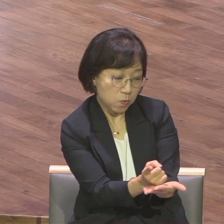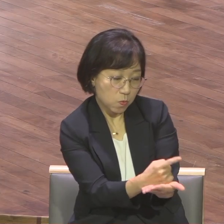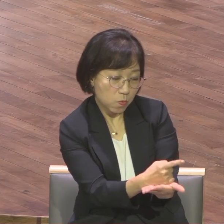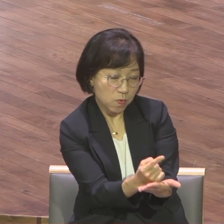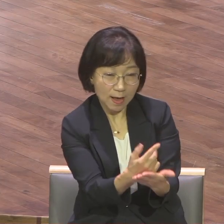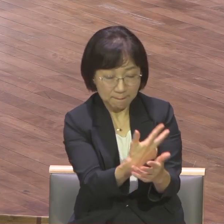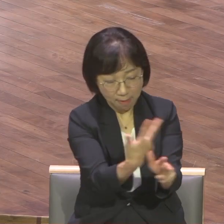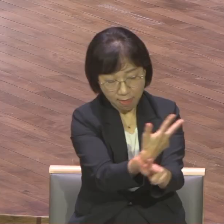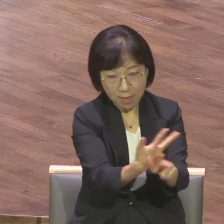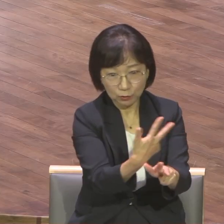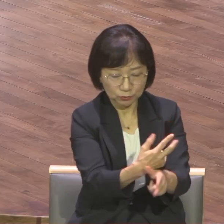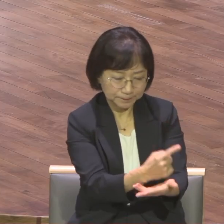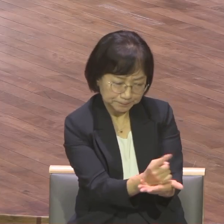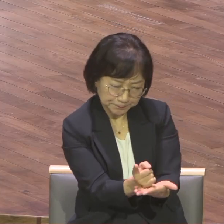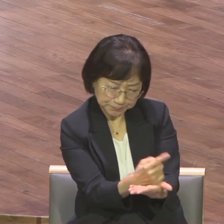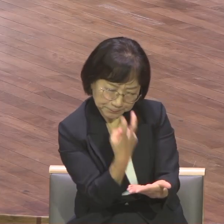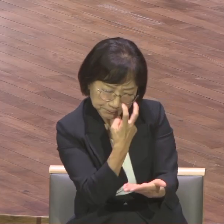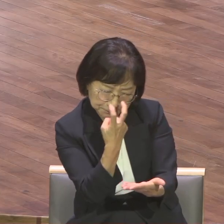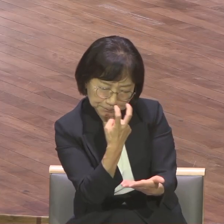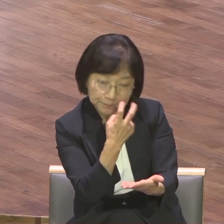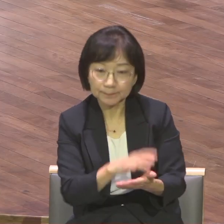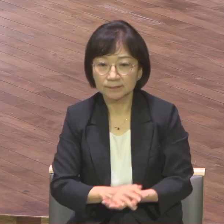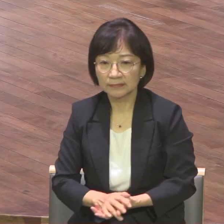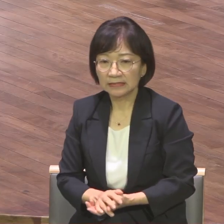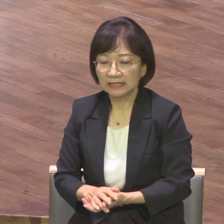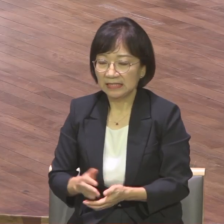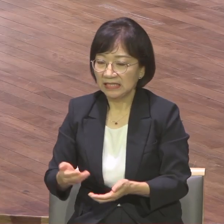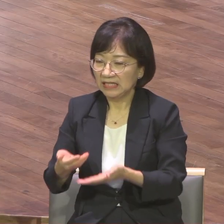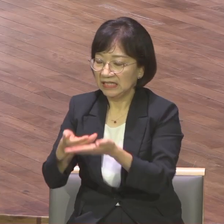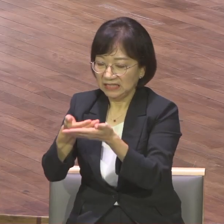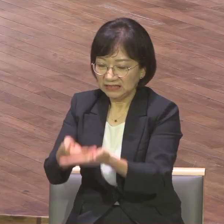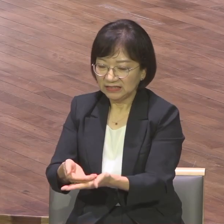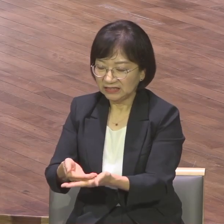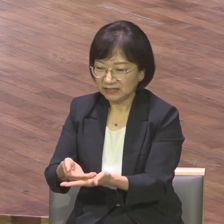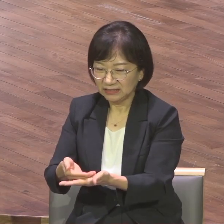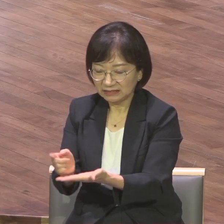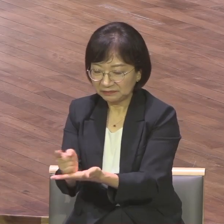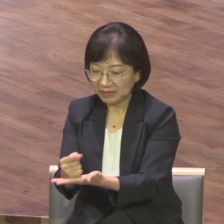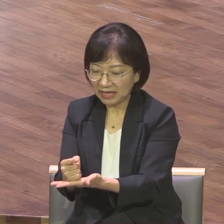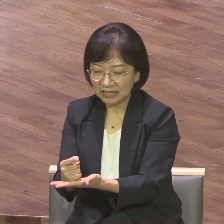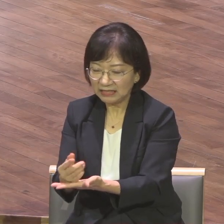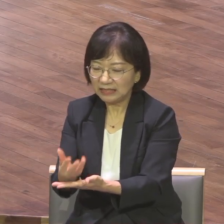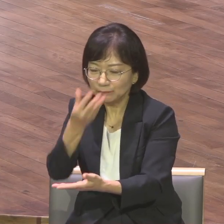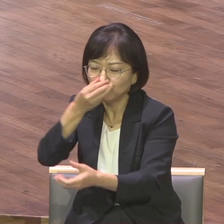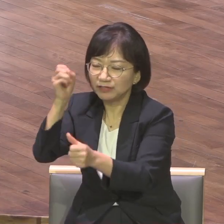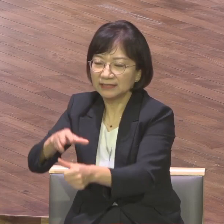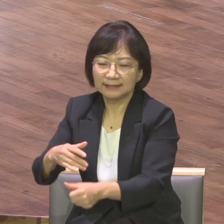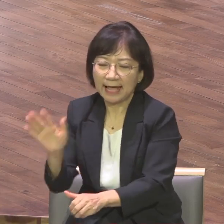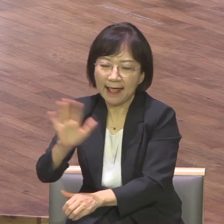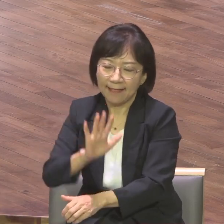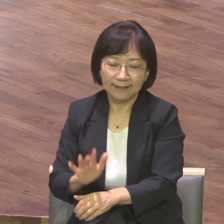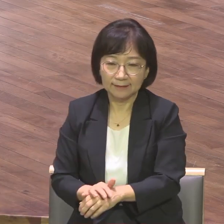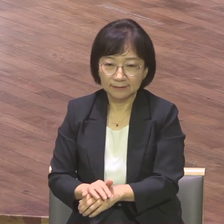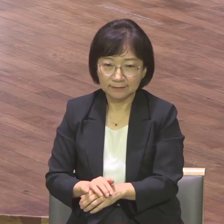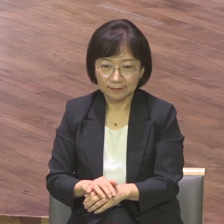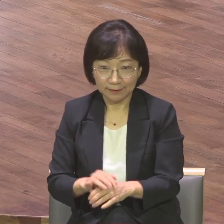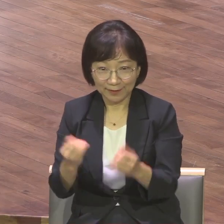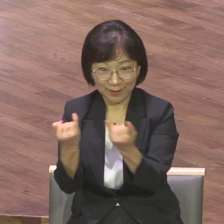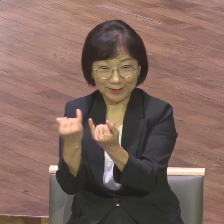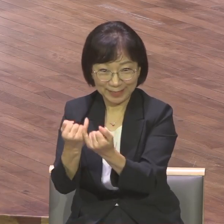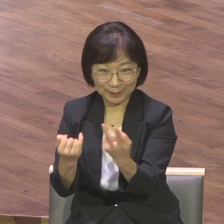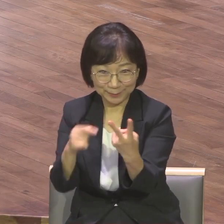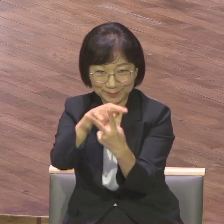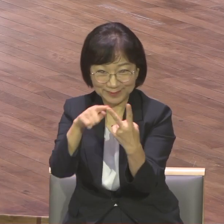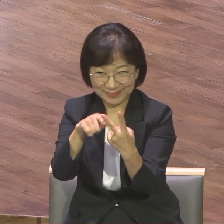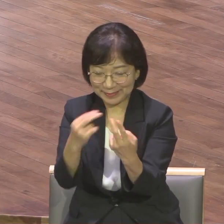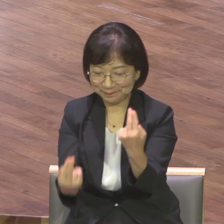가지고 재보는 자기 몸을 재보는 여성하고 이 체중을 무시하는 여성에 비교했는데